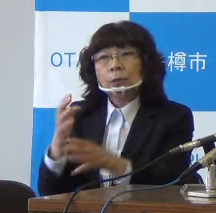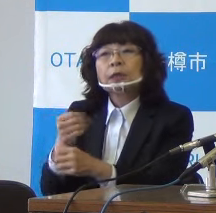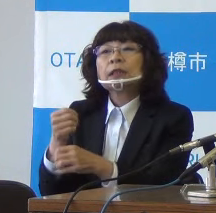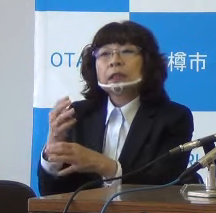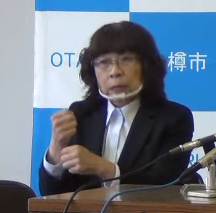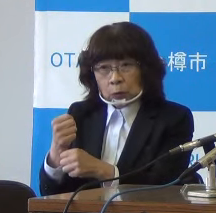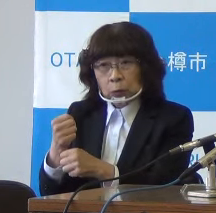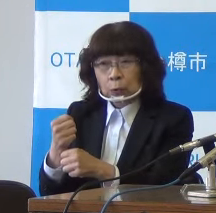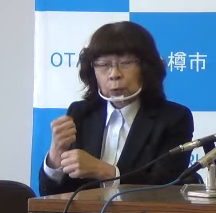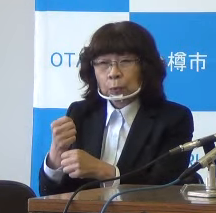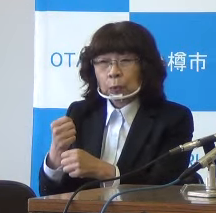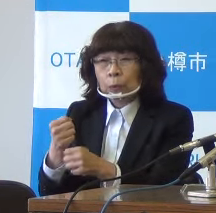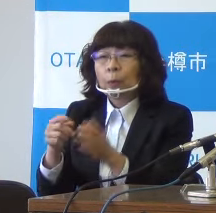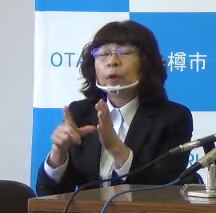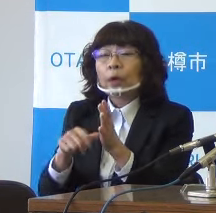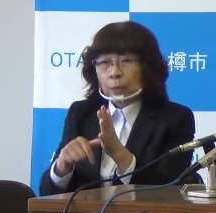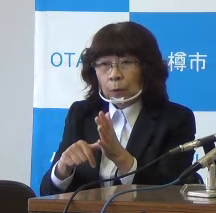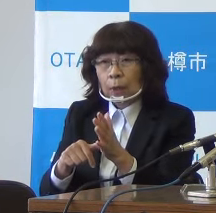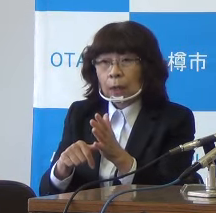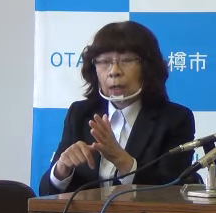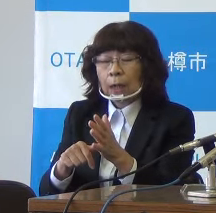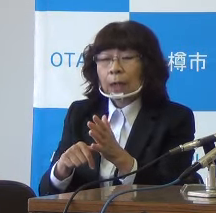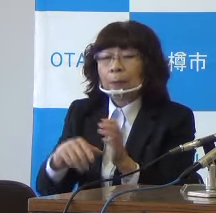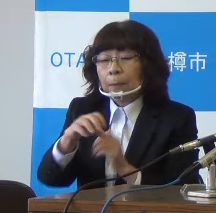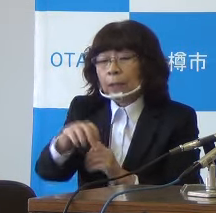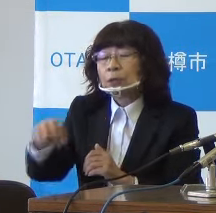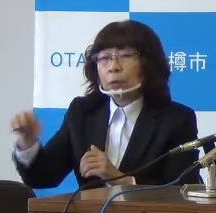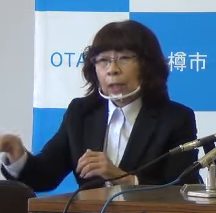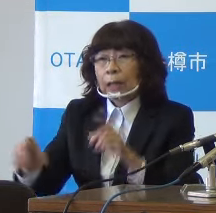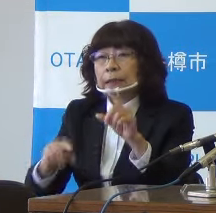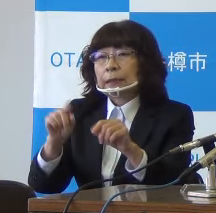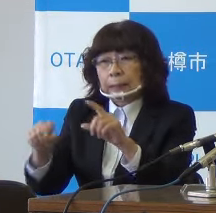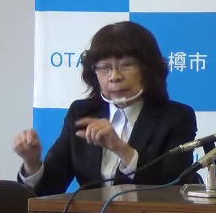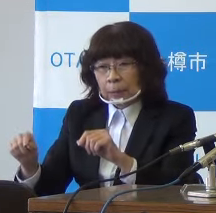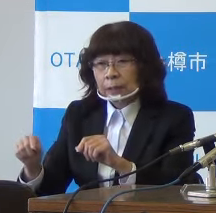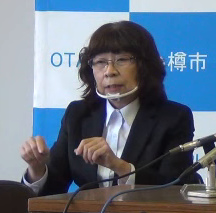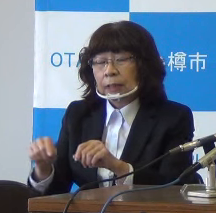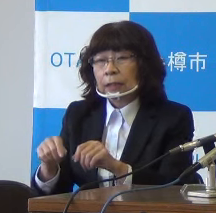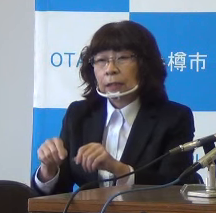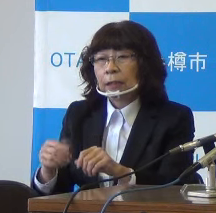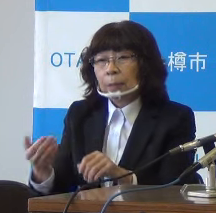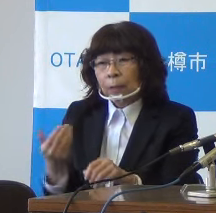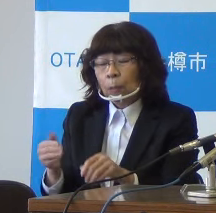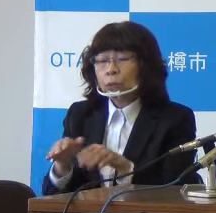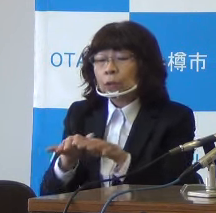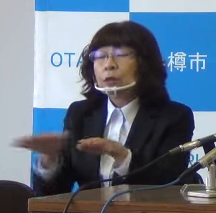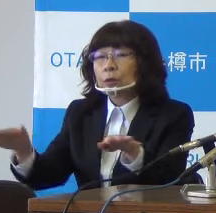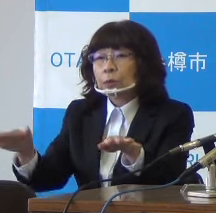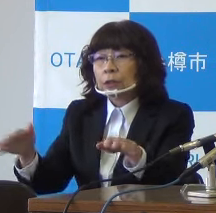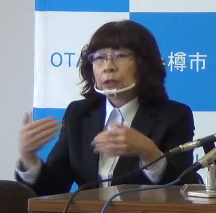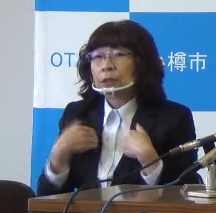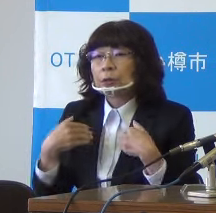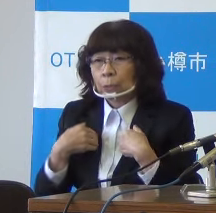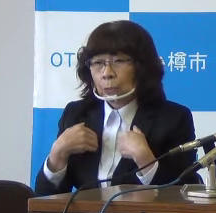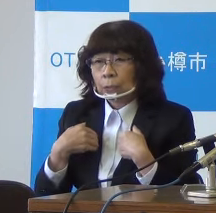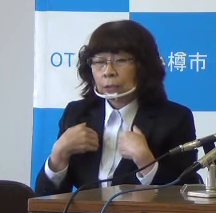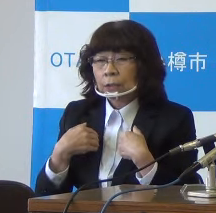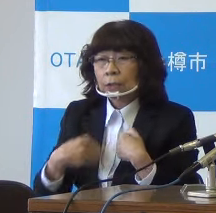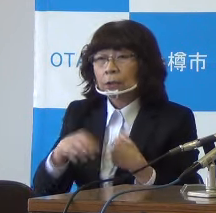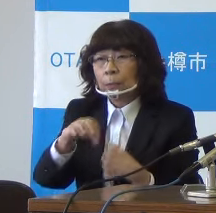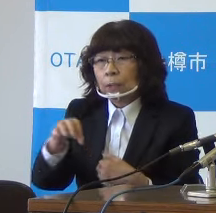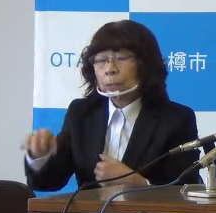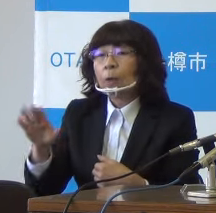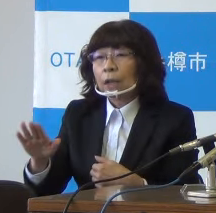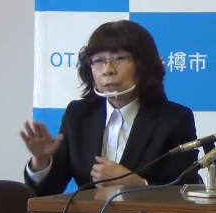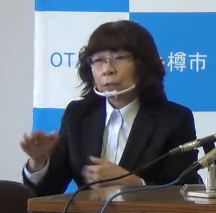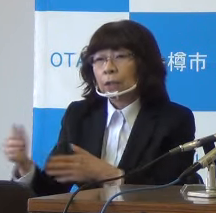開始期日につきましては事前周知等が必要な施設もありますので準